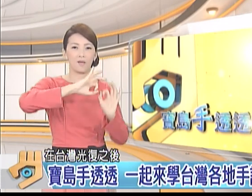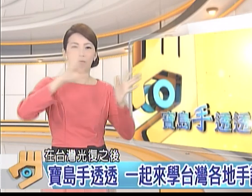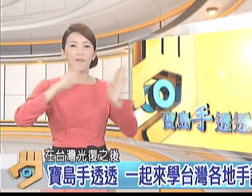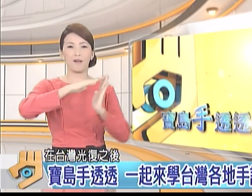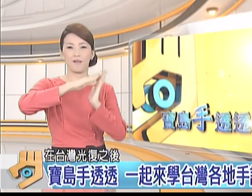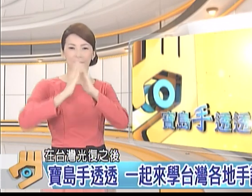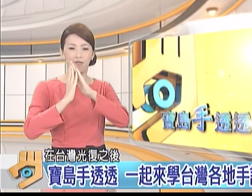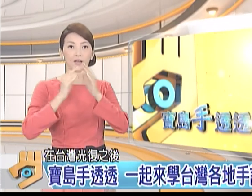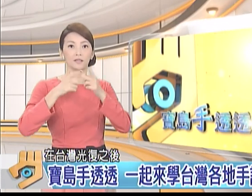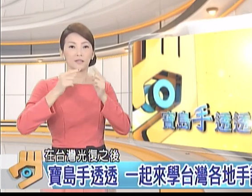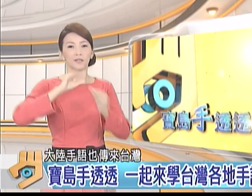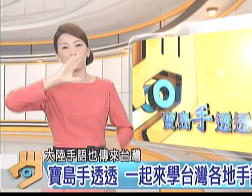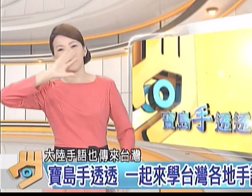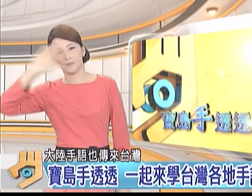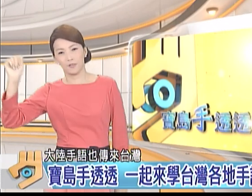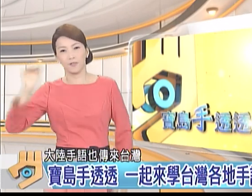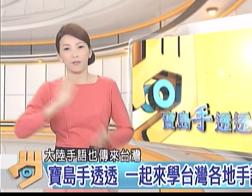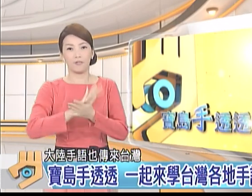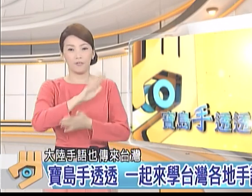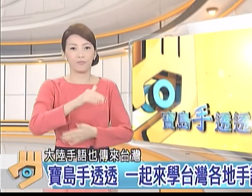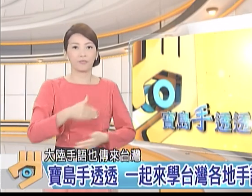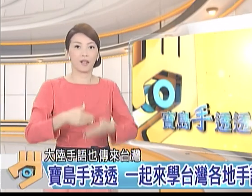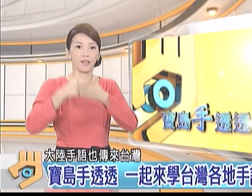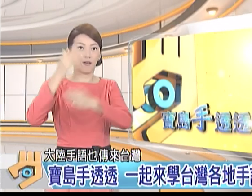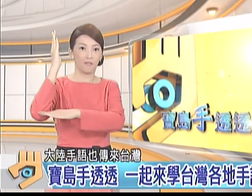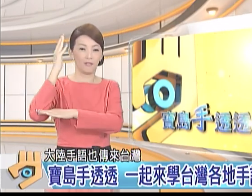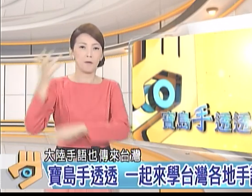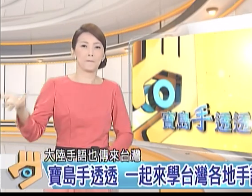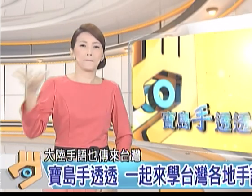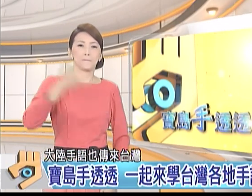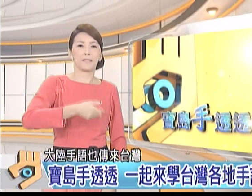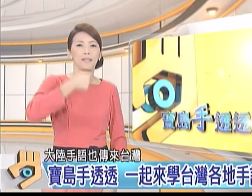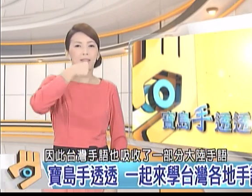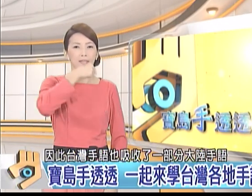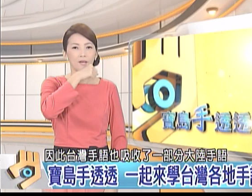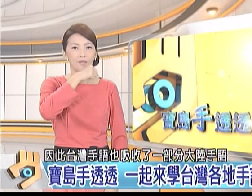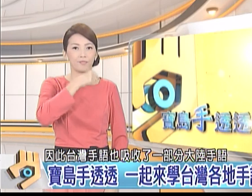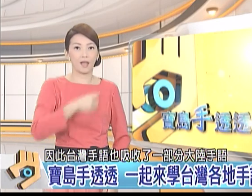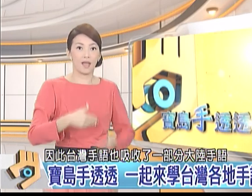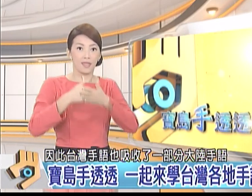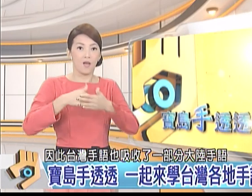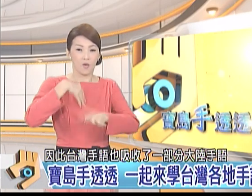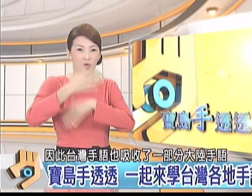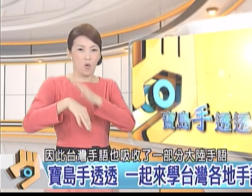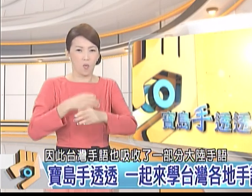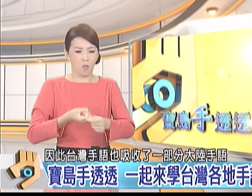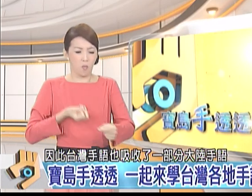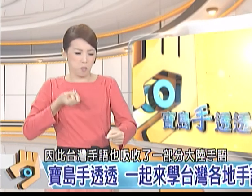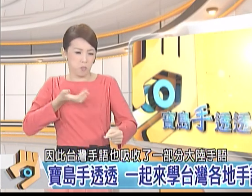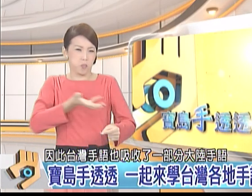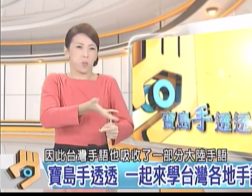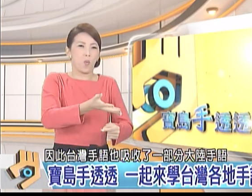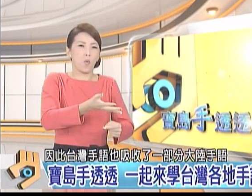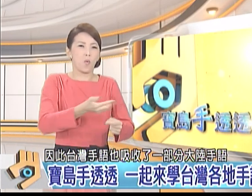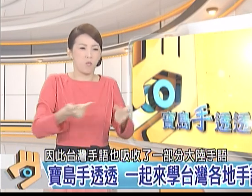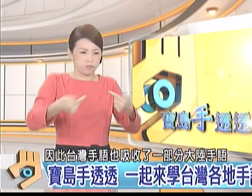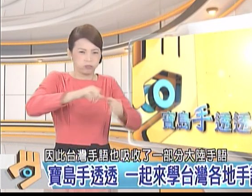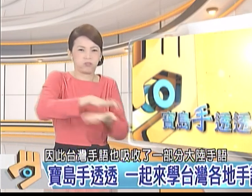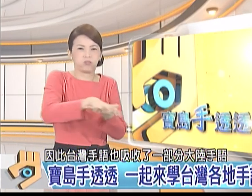陆手语也传来了台湾，因此台湾手语也吸收了一部分大陆手语。宝岛